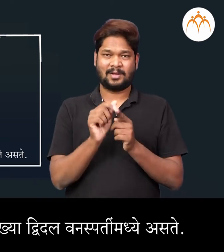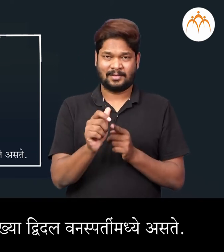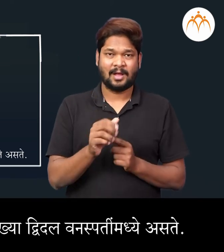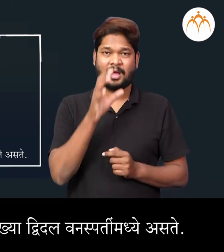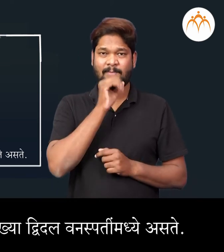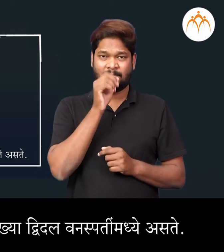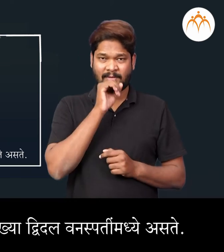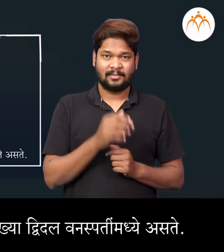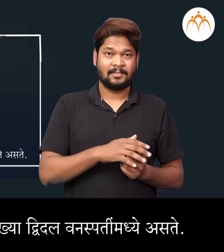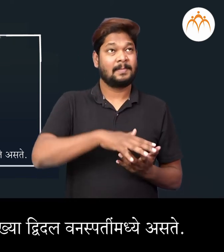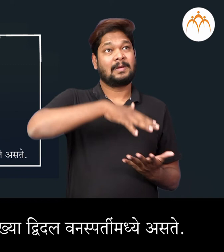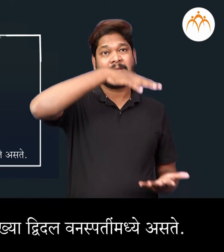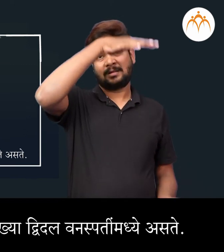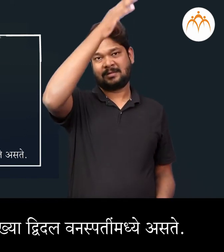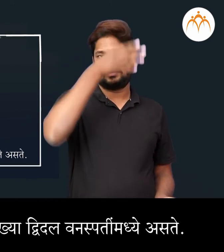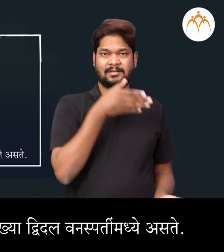अं